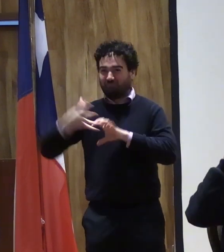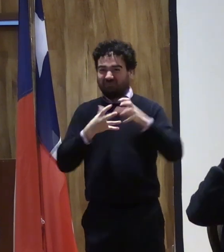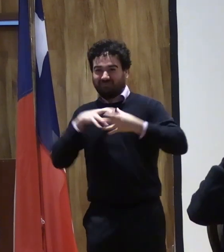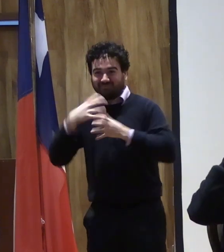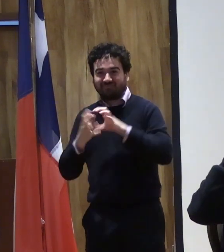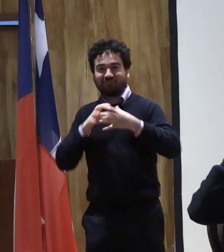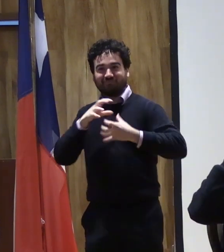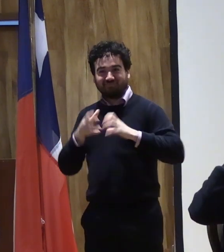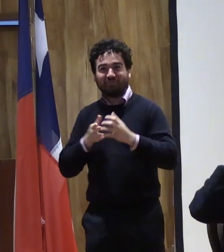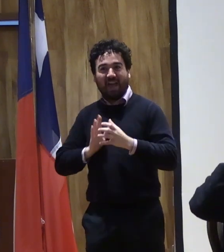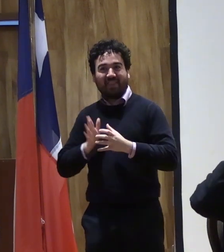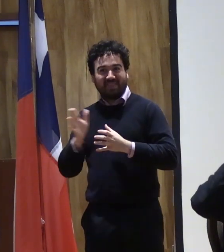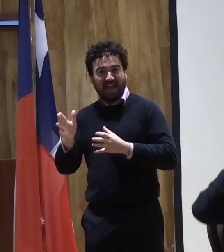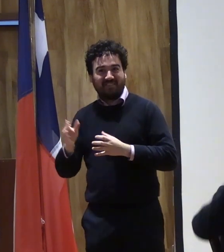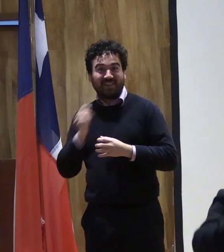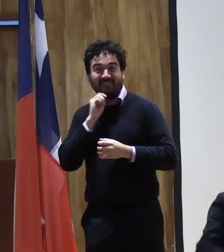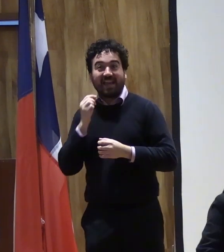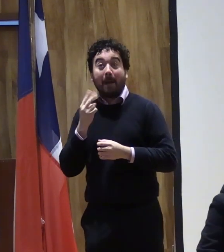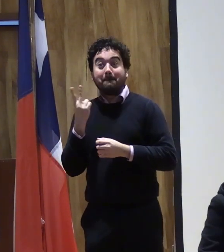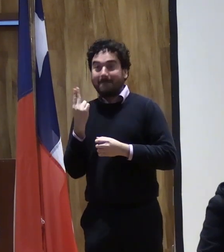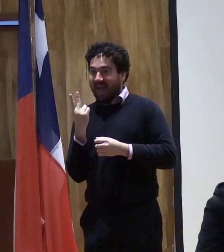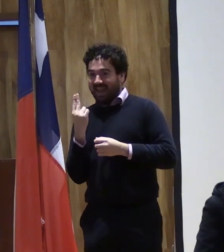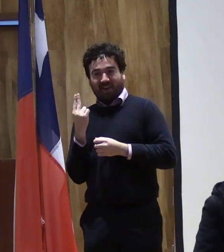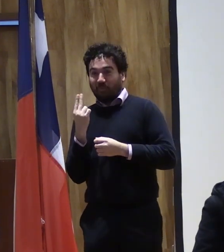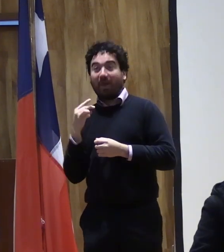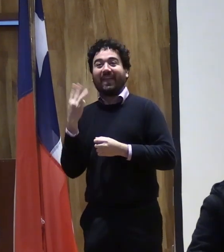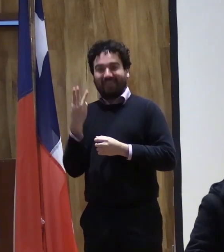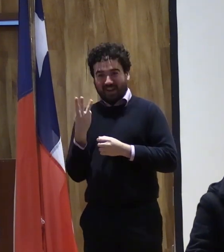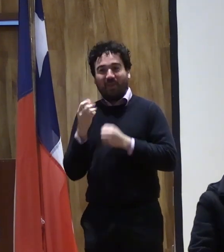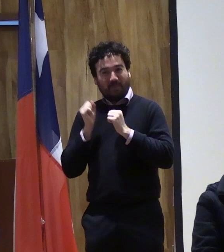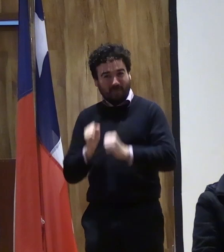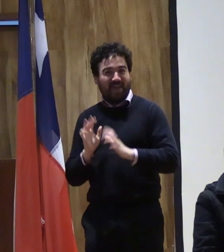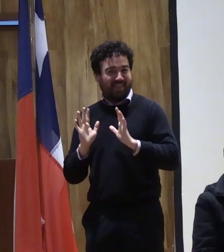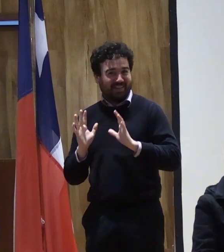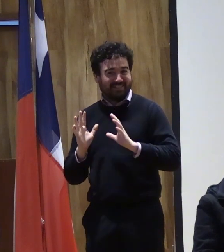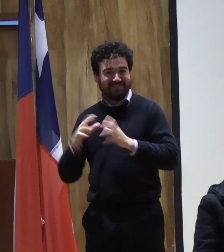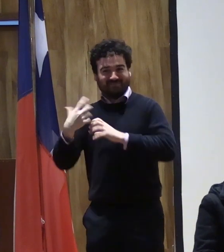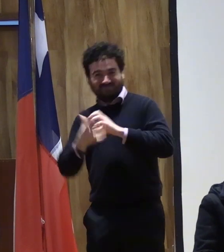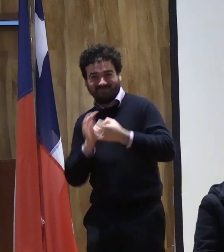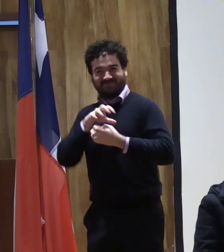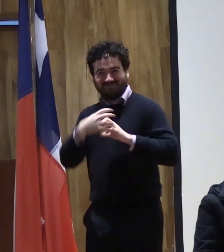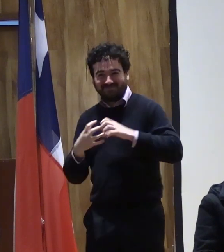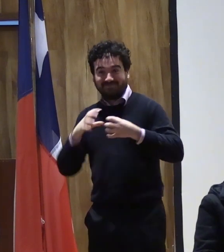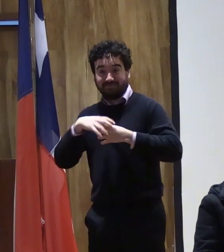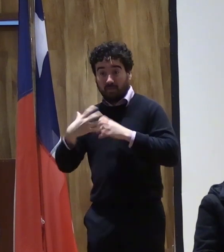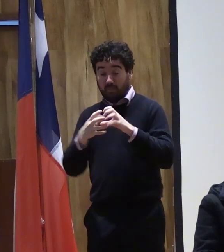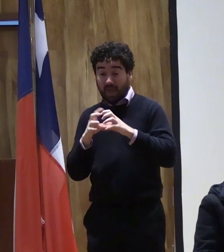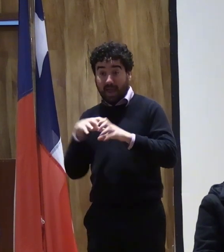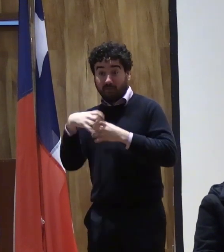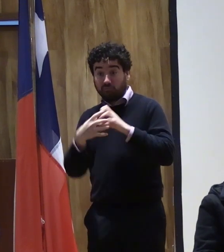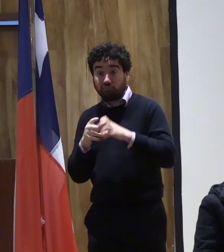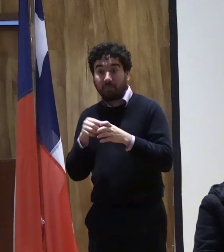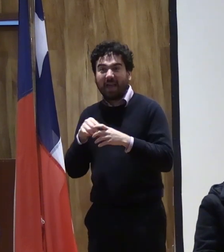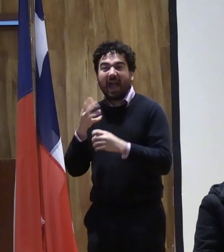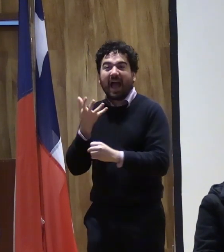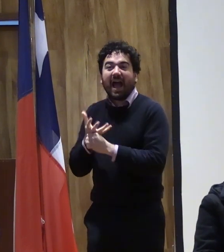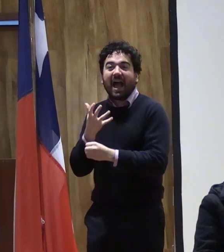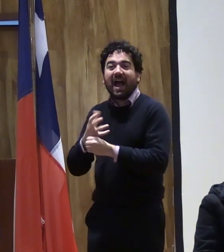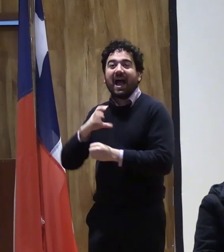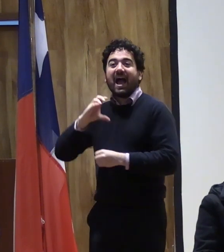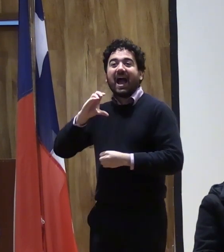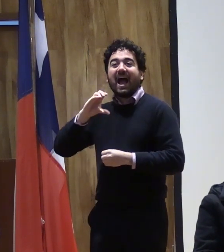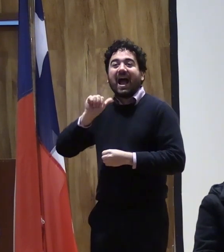3 átomos de helio se funden en un carbono, un átomo de carbono,